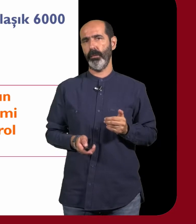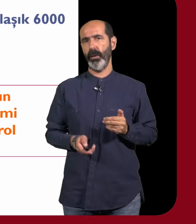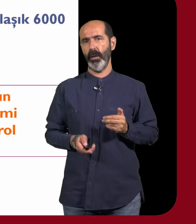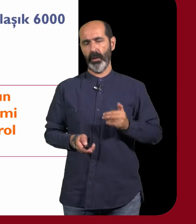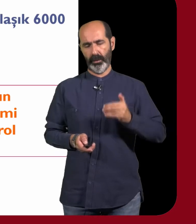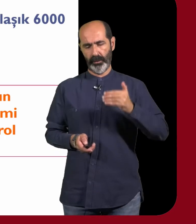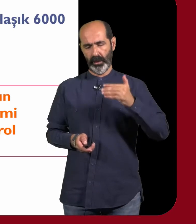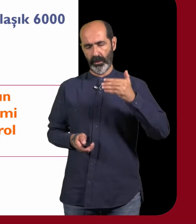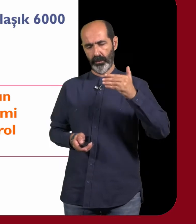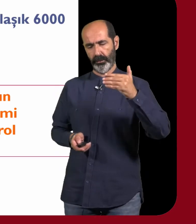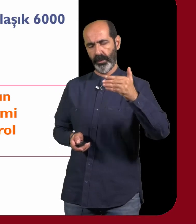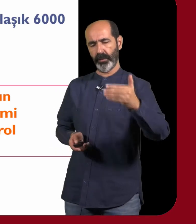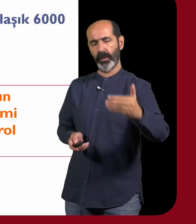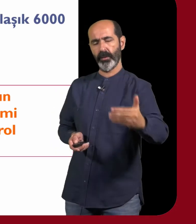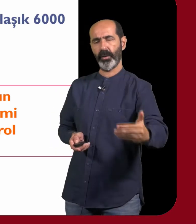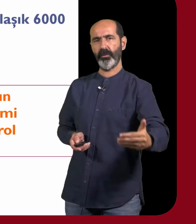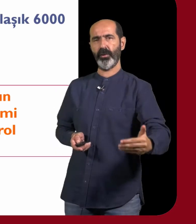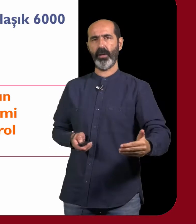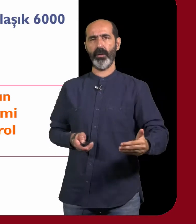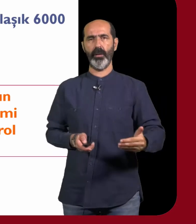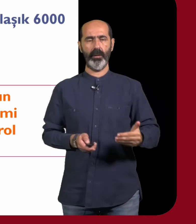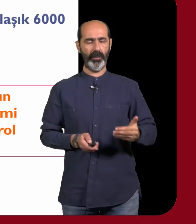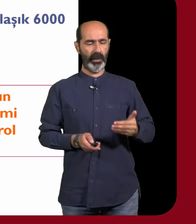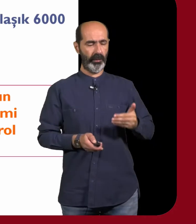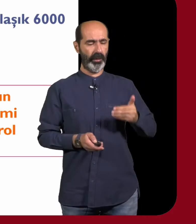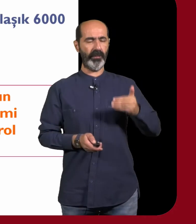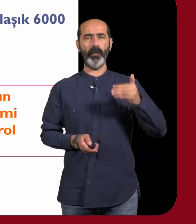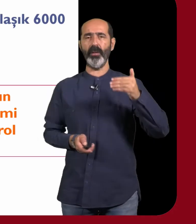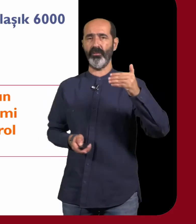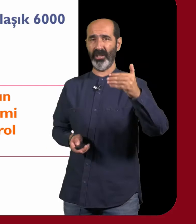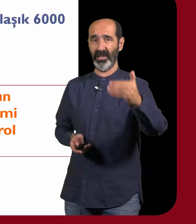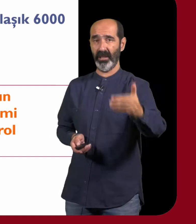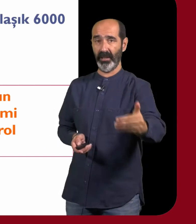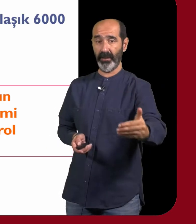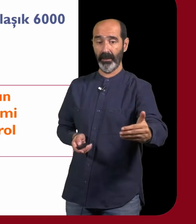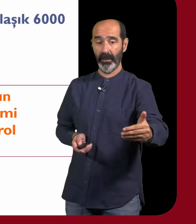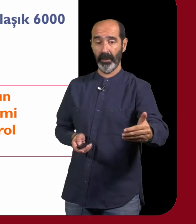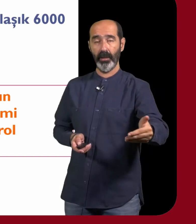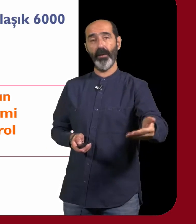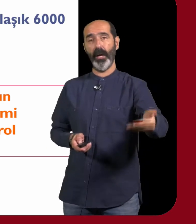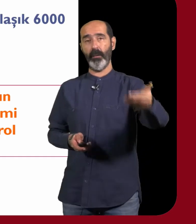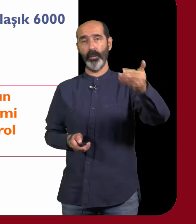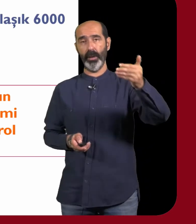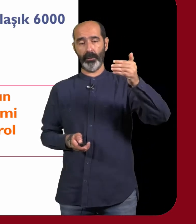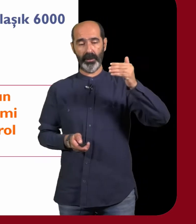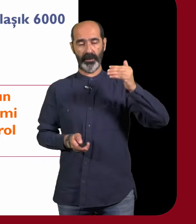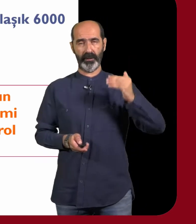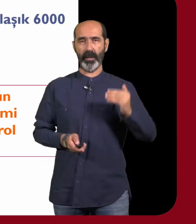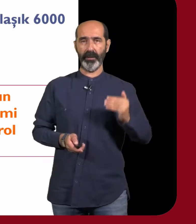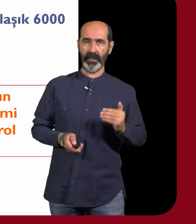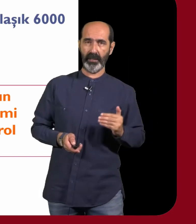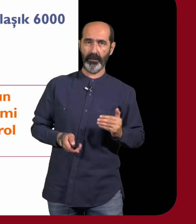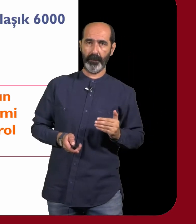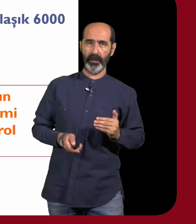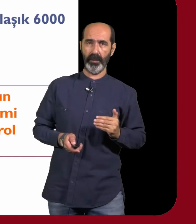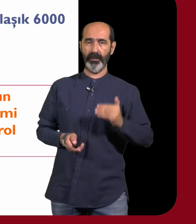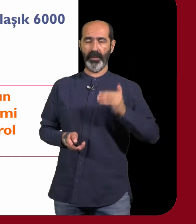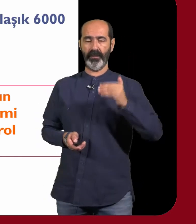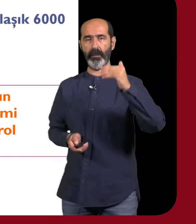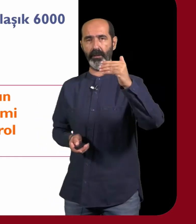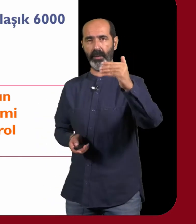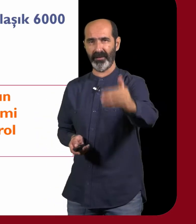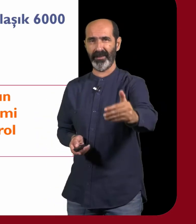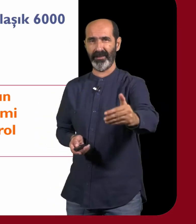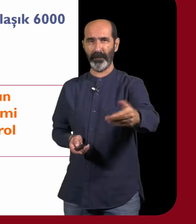ettikleri görülür ne zaman taşar Nil ne zaman çekilir ve buna göre ne zaman Ekim